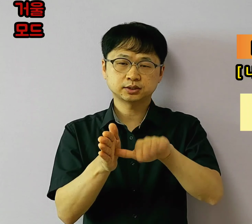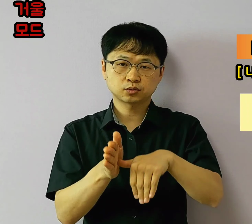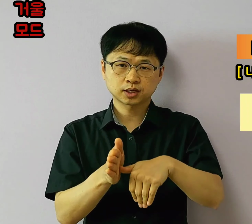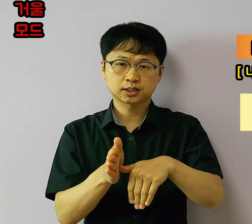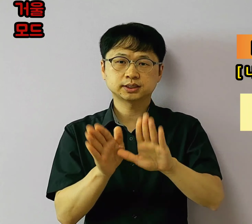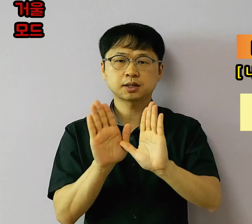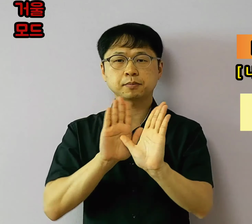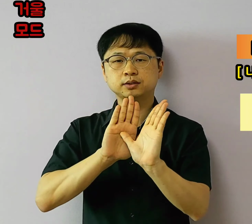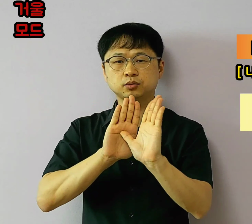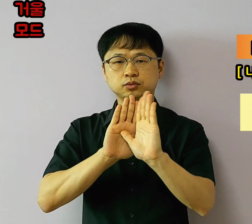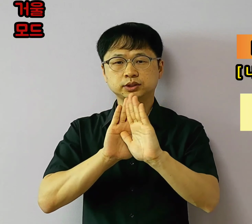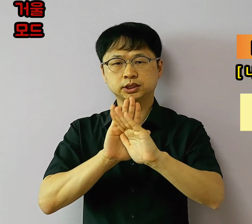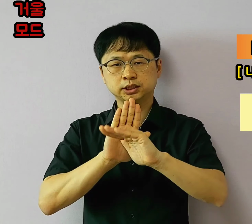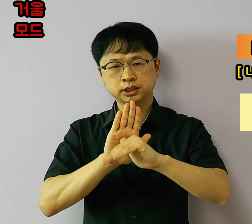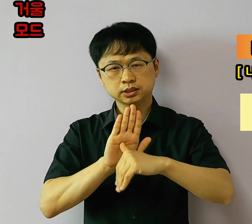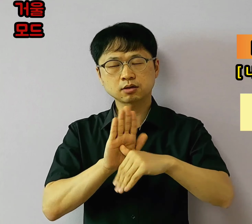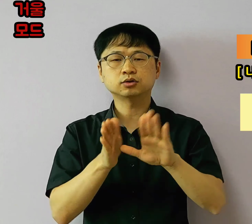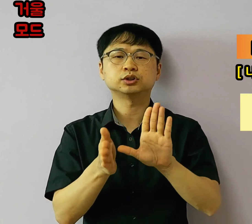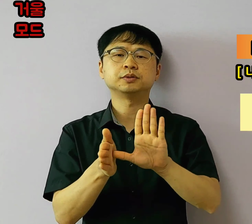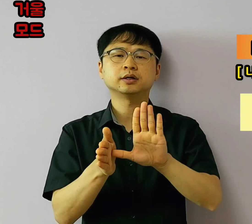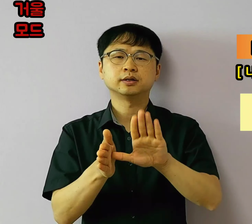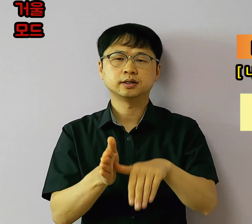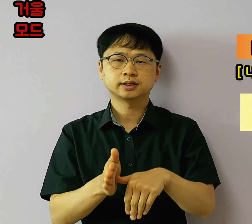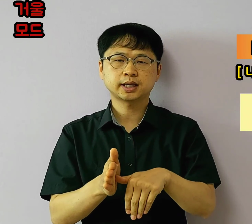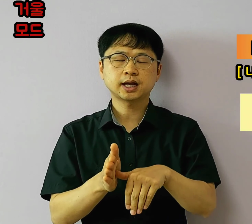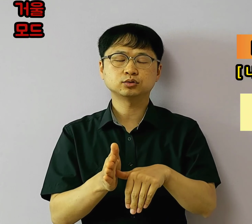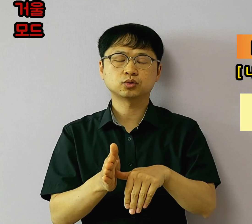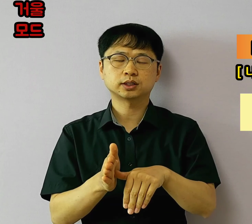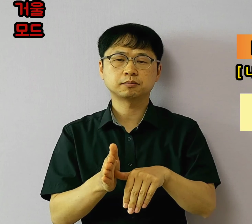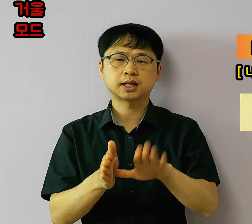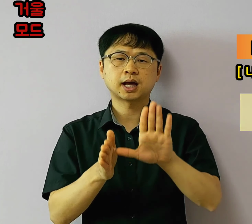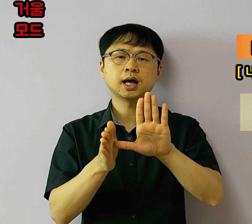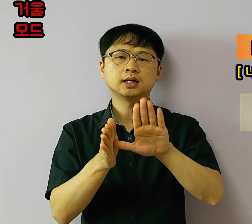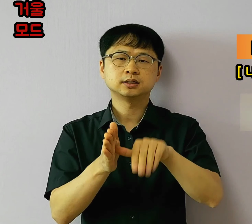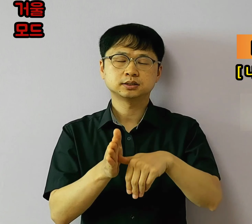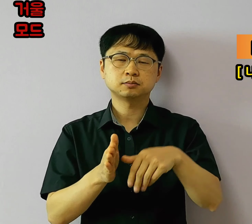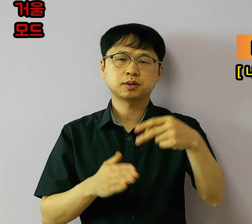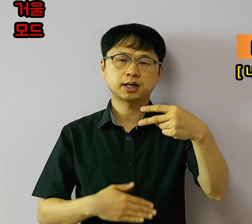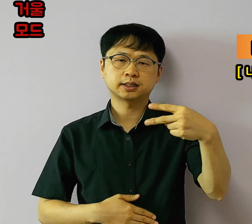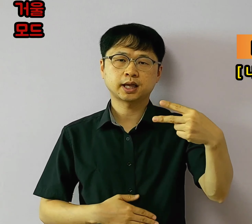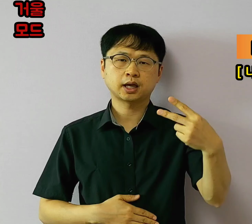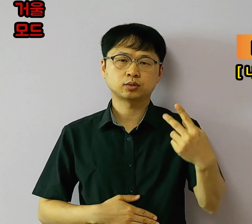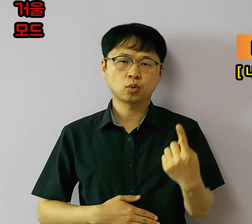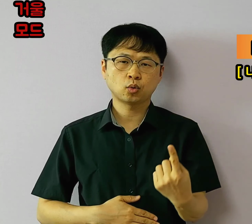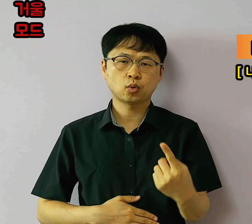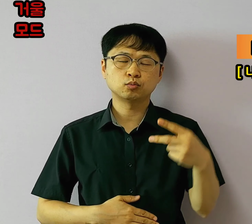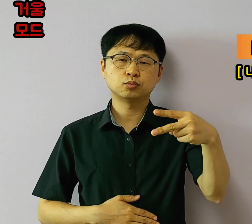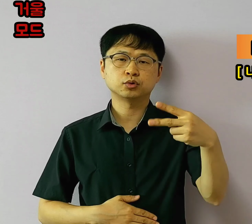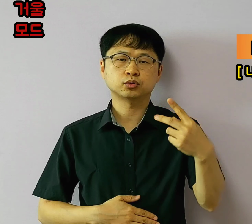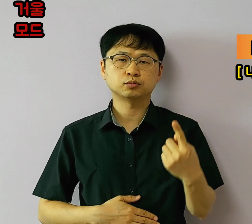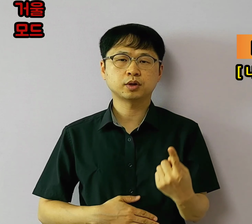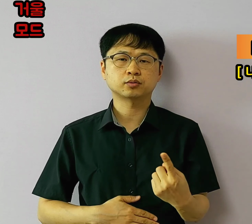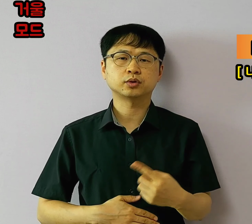네 손가락을 시계바늘 돌듯이 꺾어주시면 때라는 수어가 됩니다. 슬퍼할 때, 도, 도는